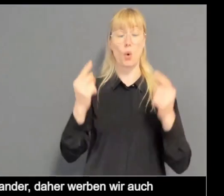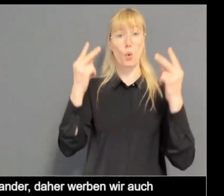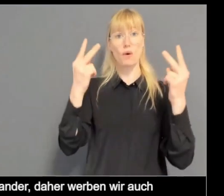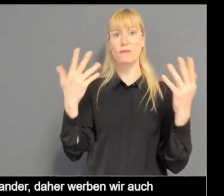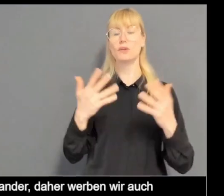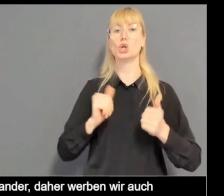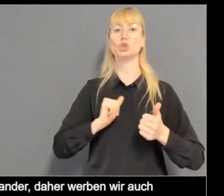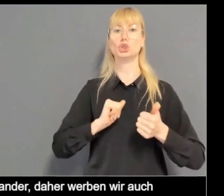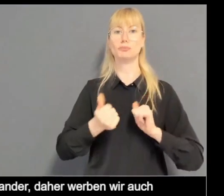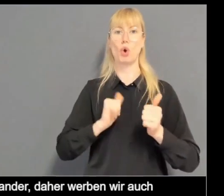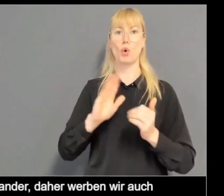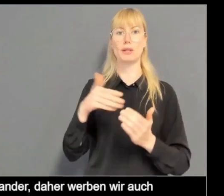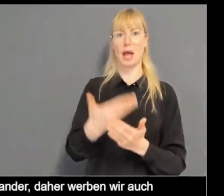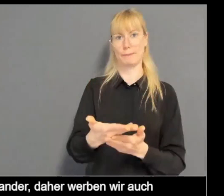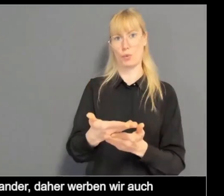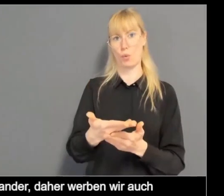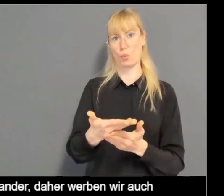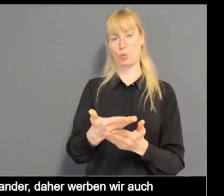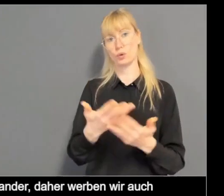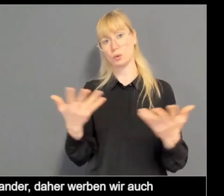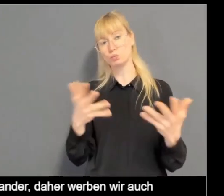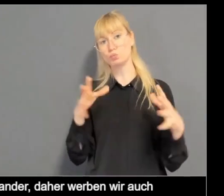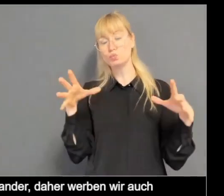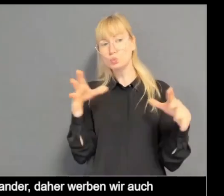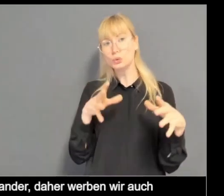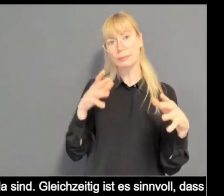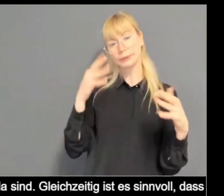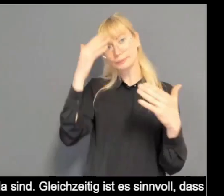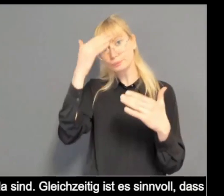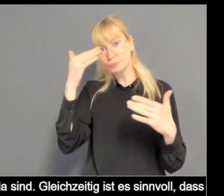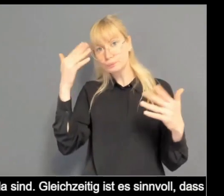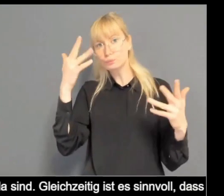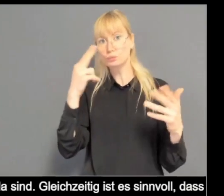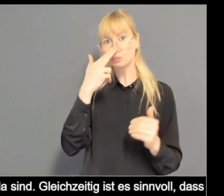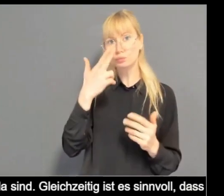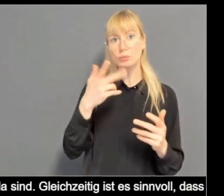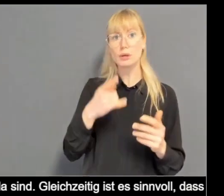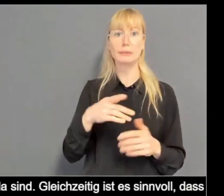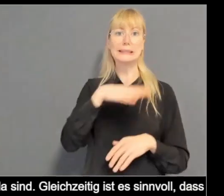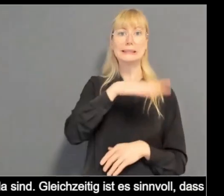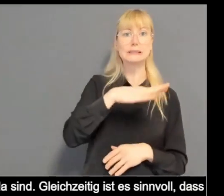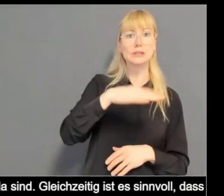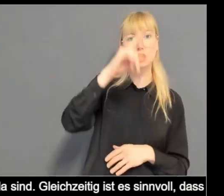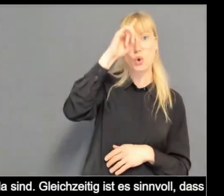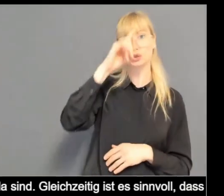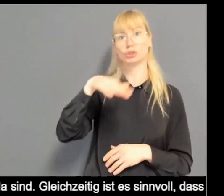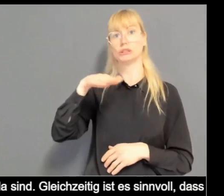glaube ich, ganz wichtig ist auch für die Integration, sind Sportangebote. Da kann man sich dann auch überlegen, zusammen